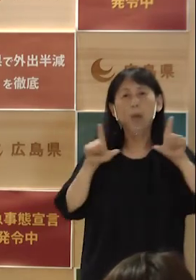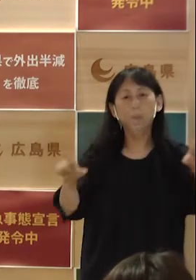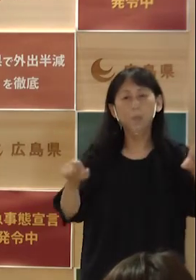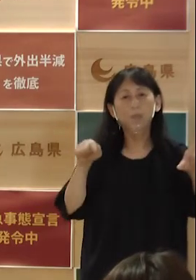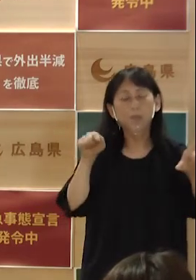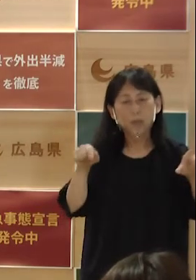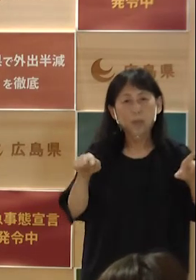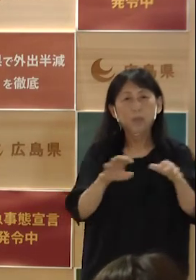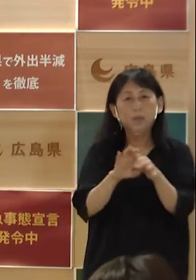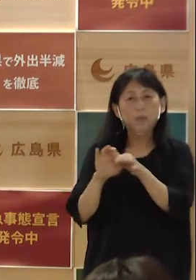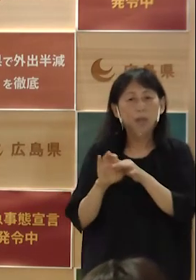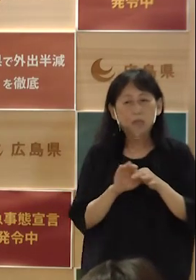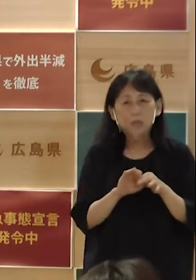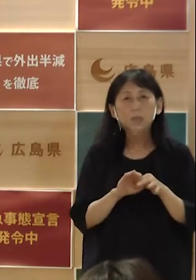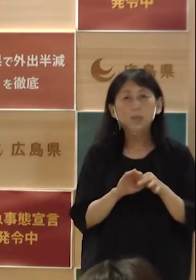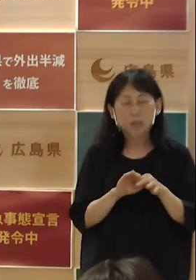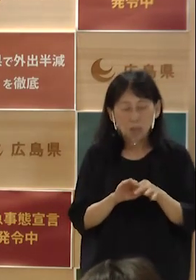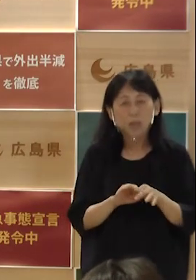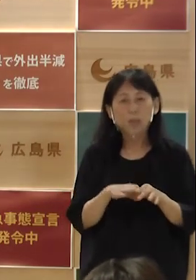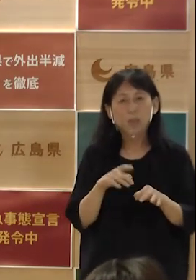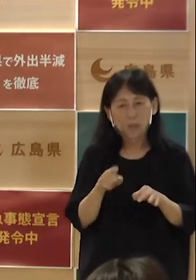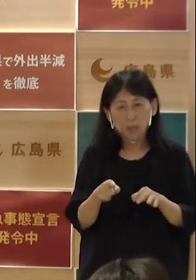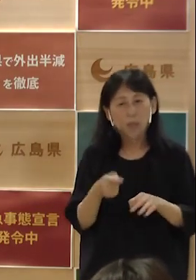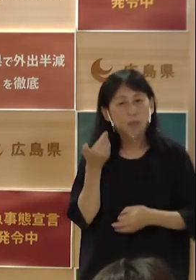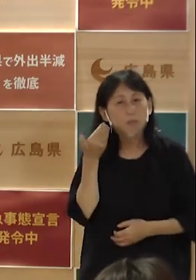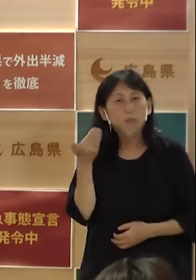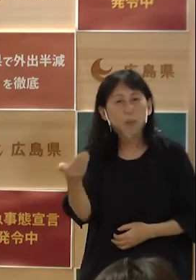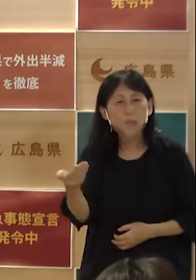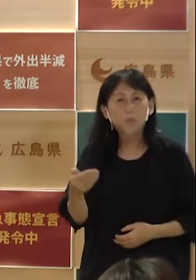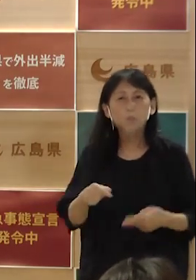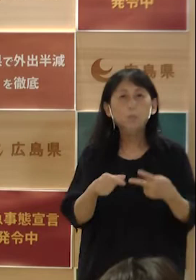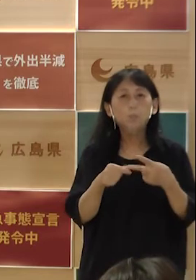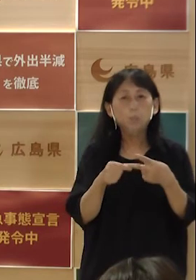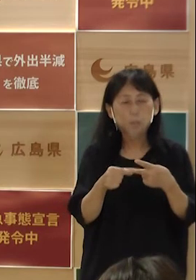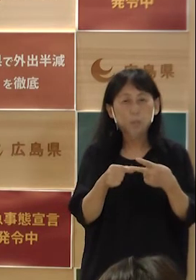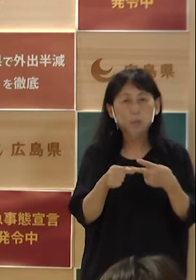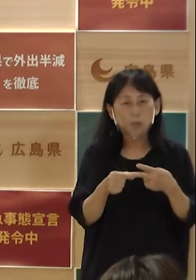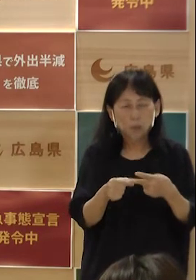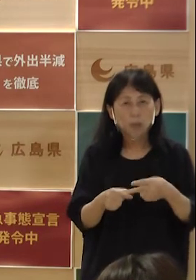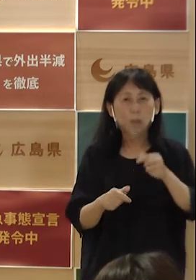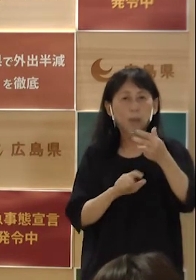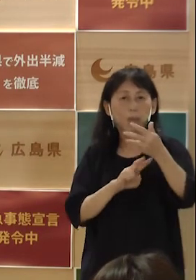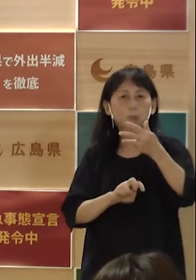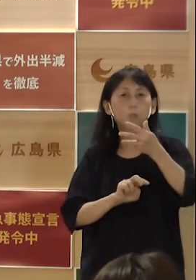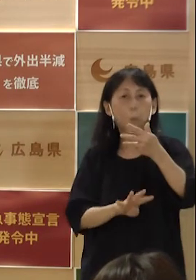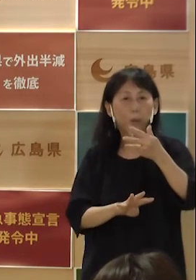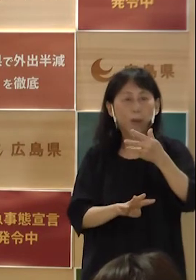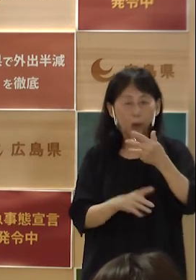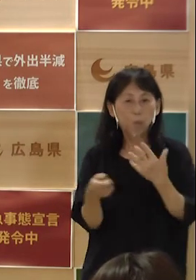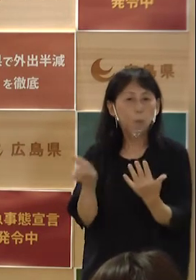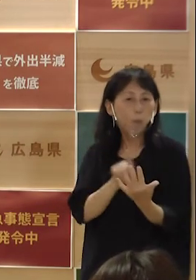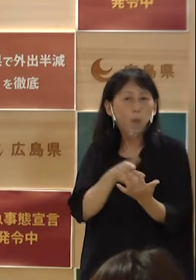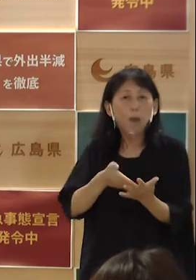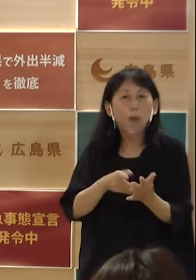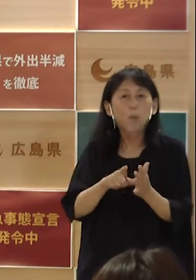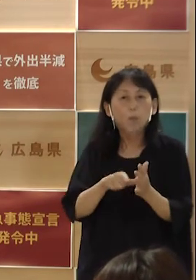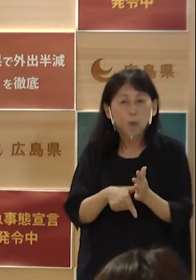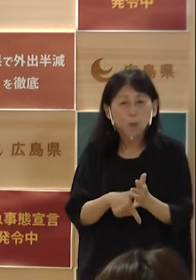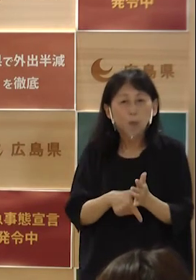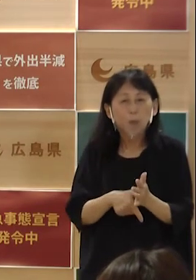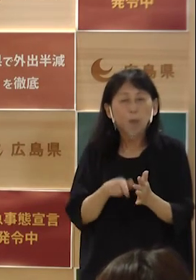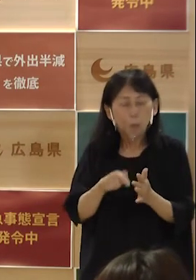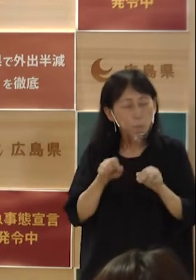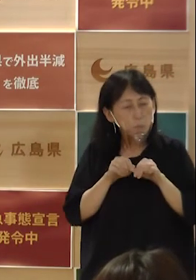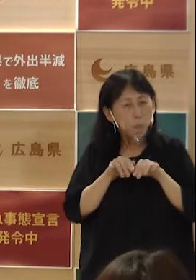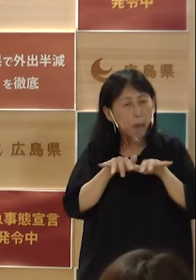ように受け止めていらっしゃるかをお伺いしたいと思います。そしてもう一つ、24日の会見でこのまま感染拡大が続いた場